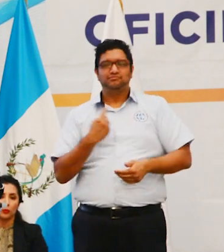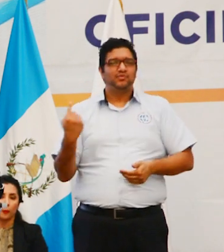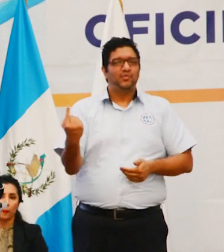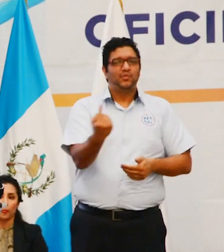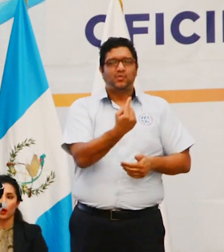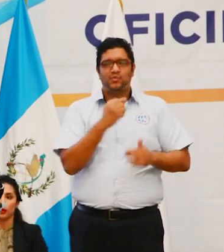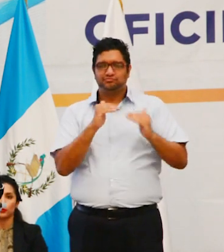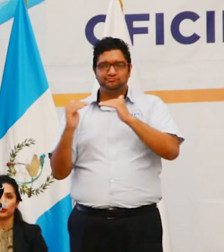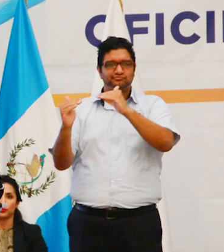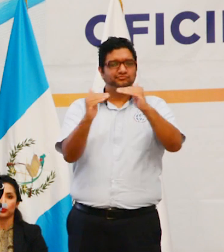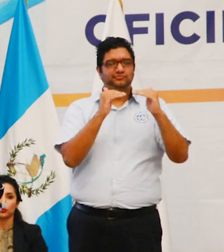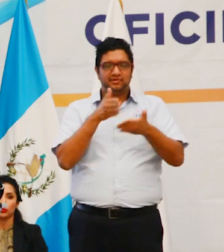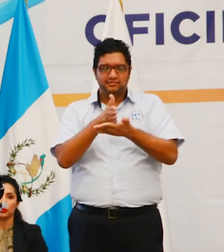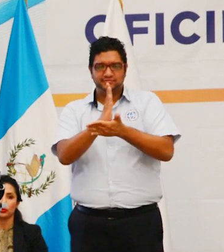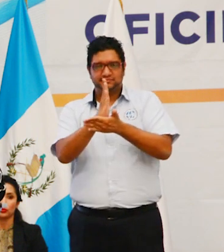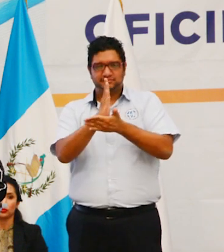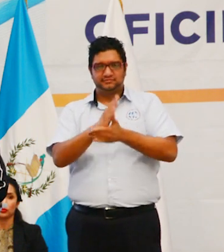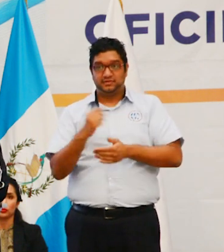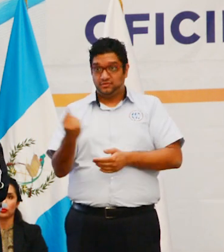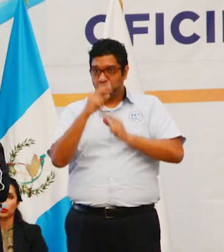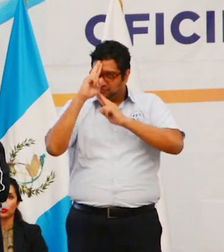se respeten, pero también debemos respetarlos.